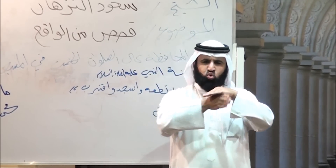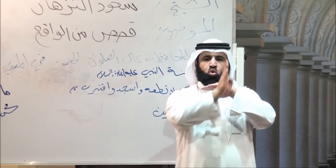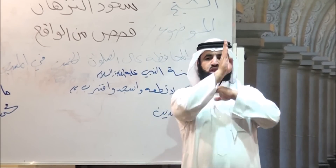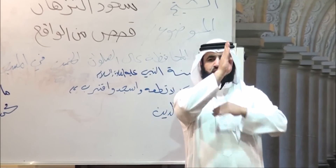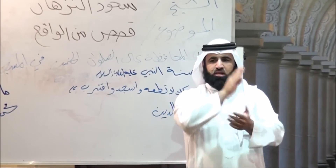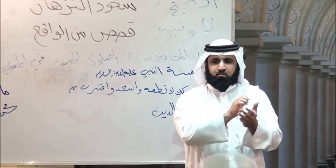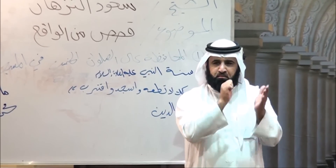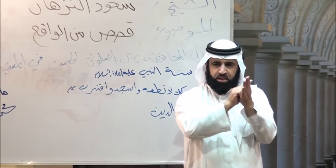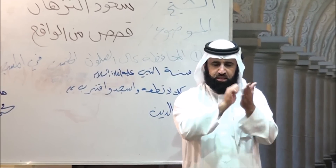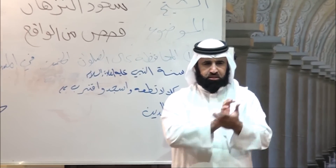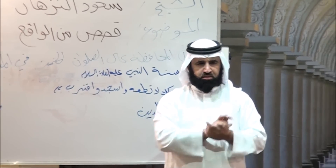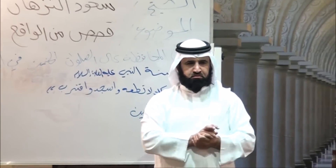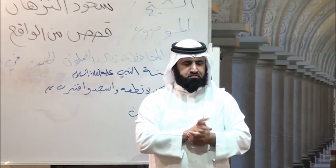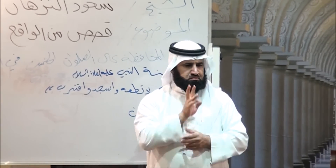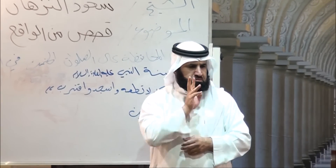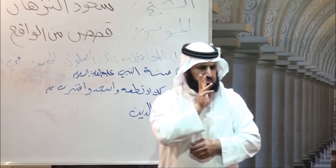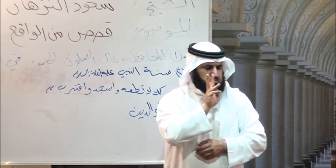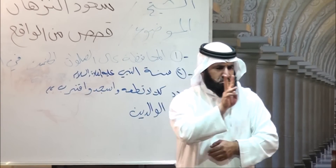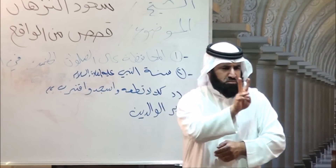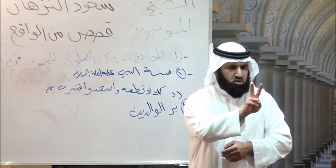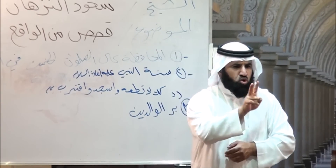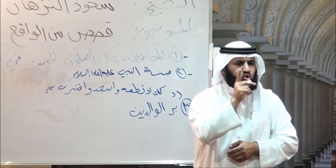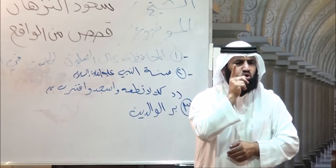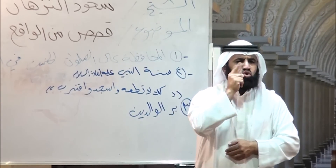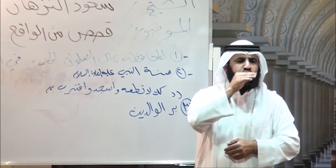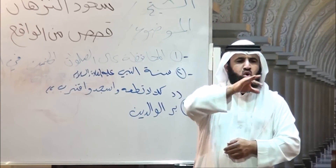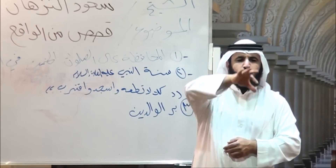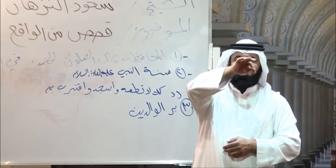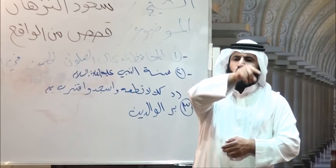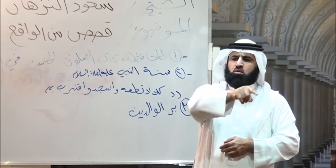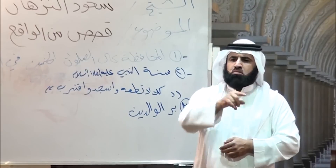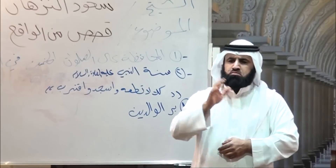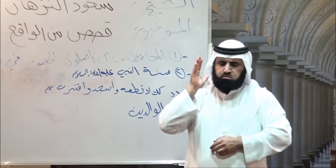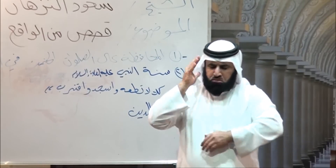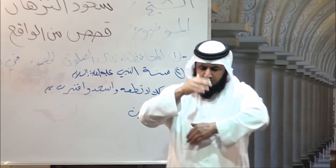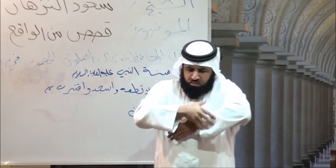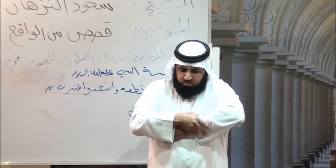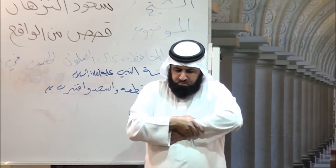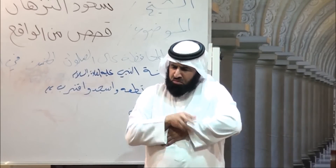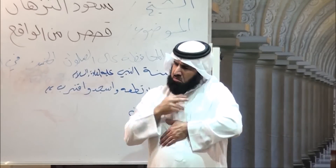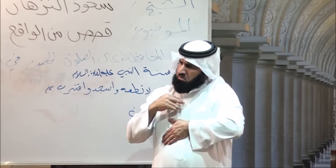فوجدت رجلا قائم يصلي.